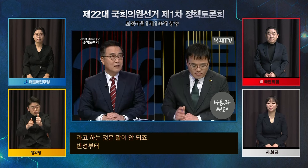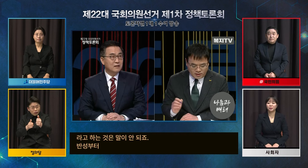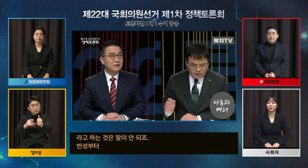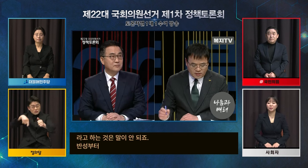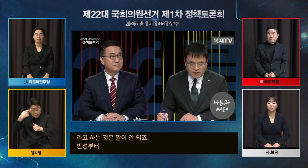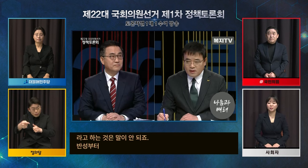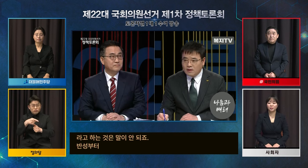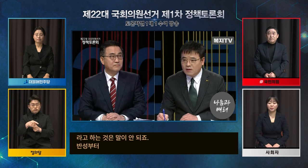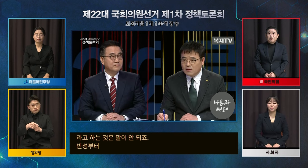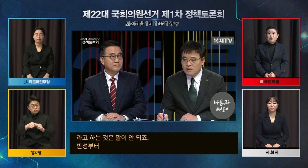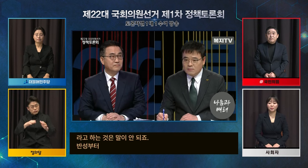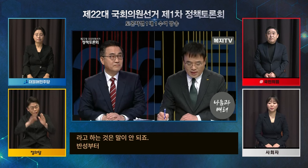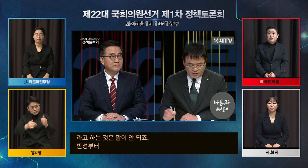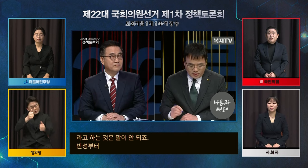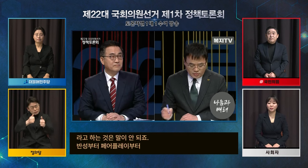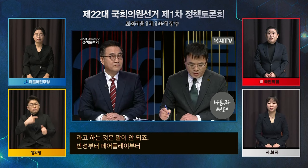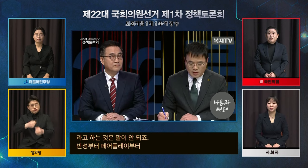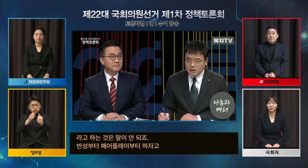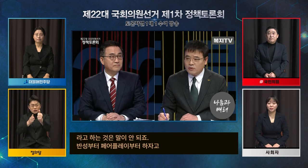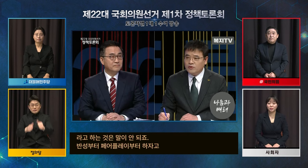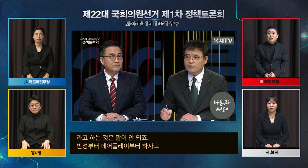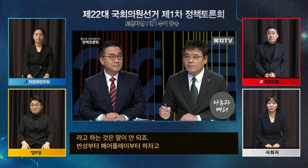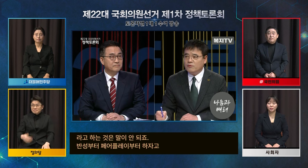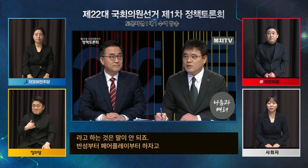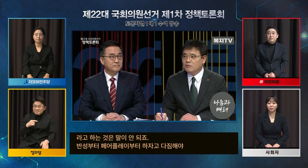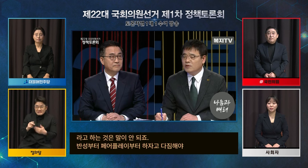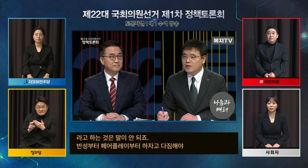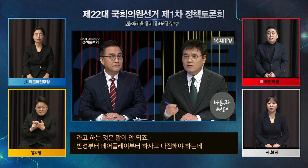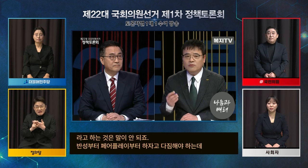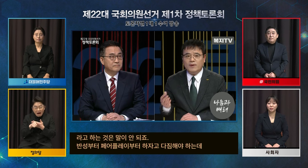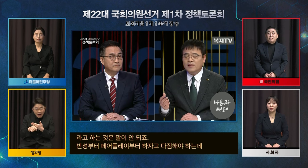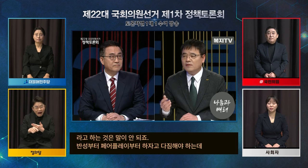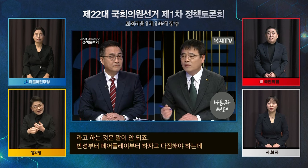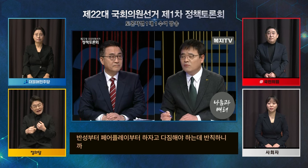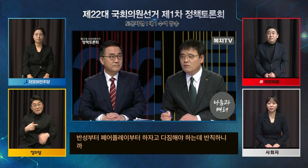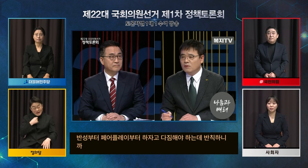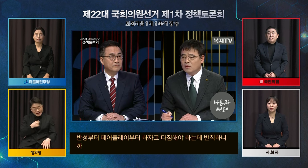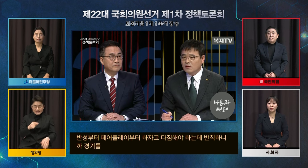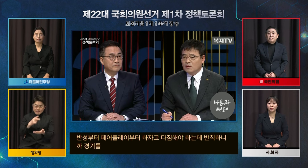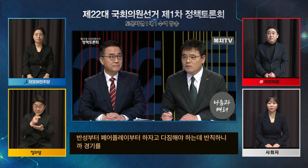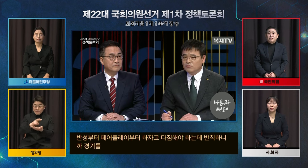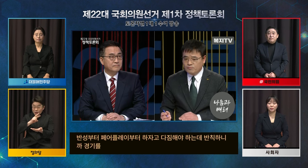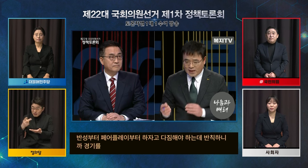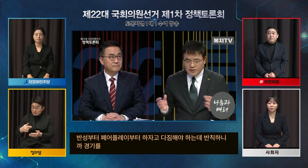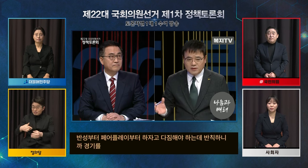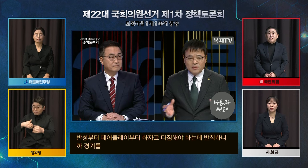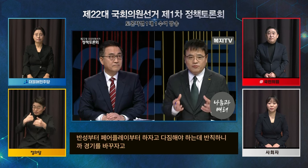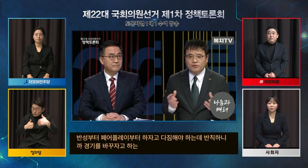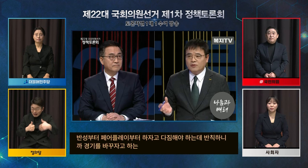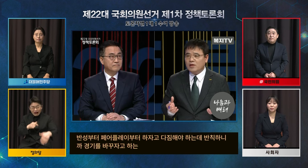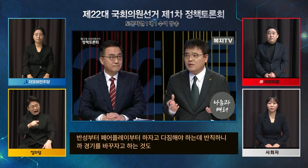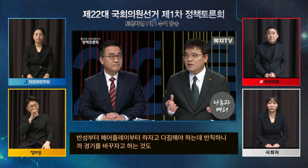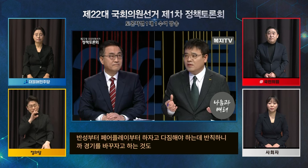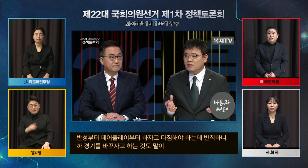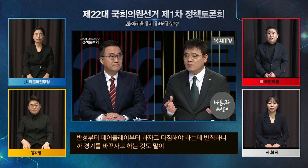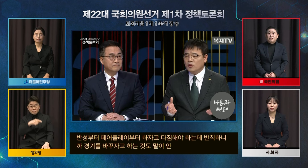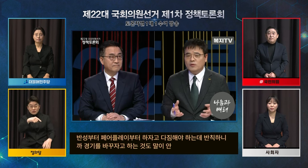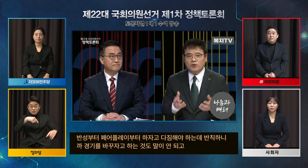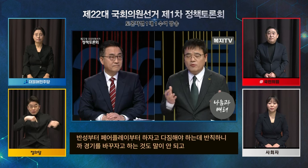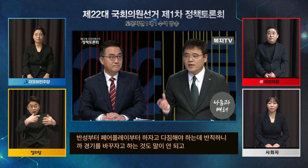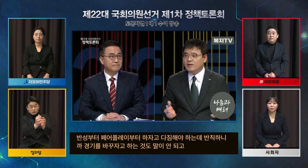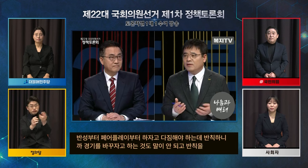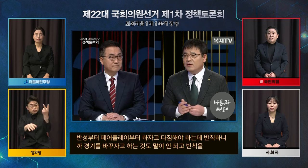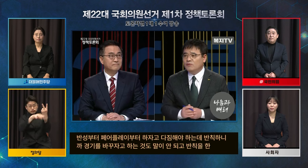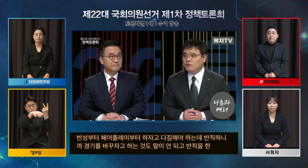반칙을 할 거니까 경기 룰을 바꾸자고 이렇게 하는 것도 말이 안 되고 반칙을 한 두 정당끼리